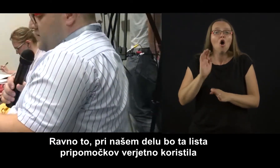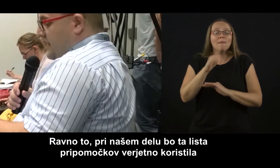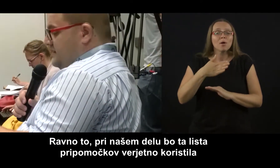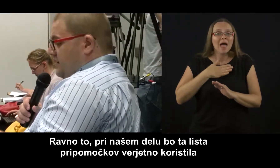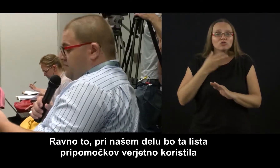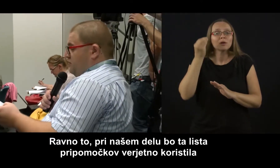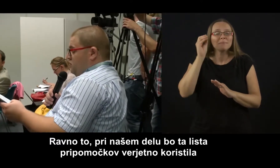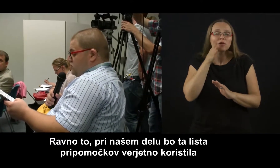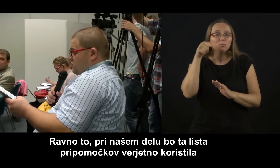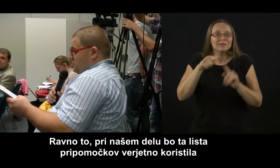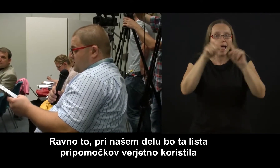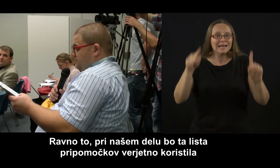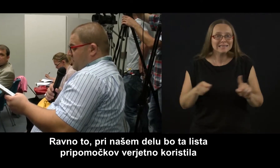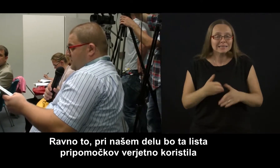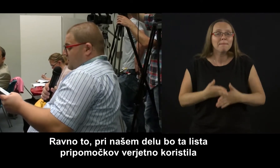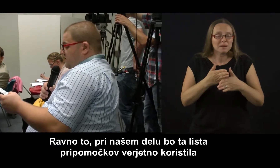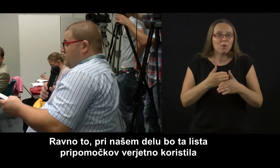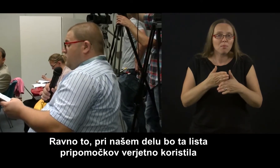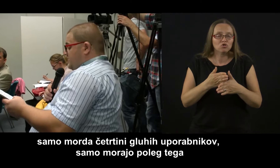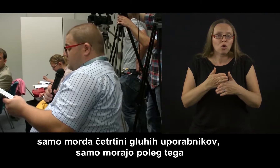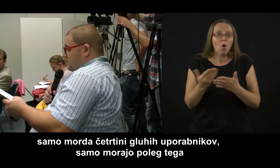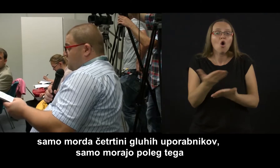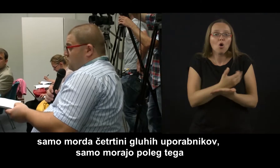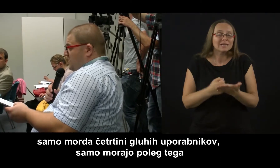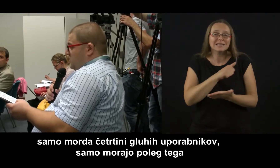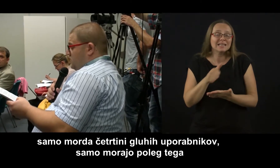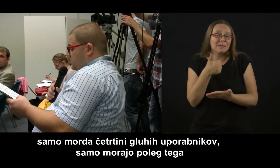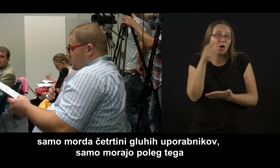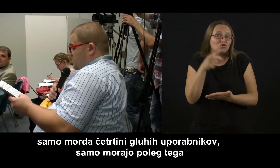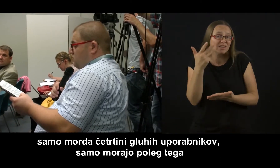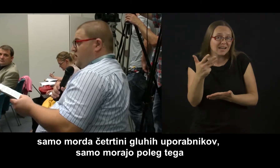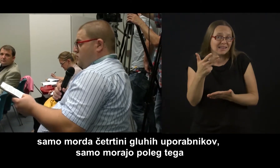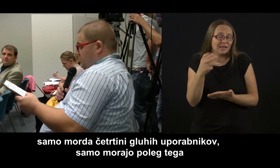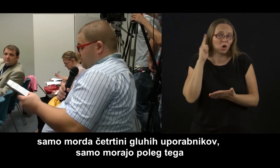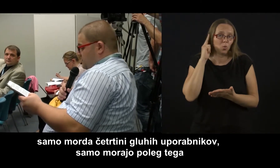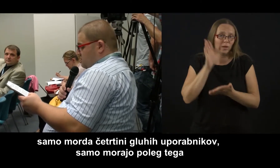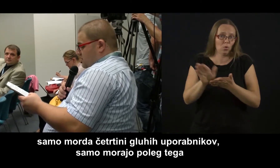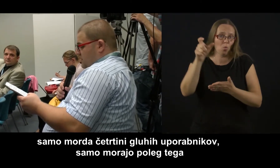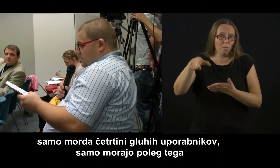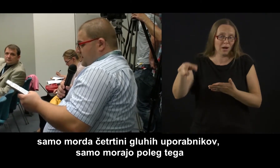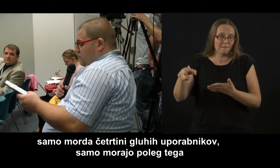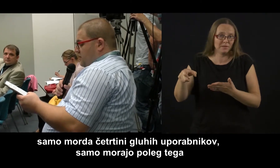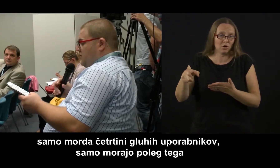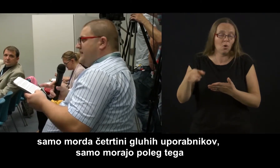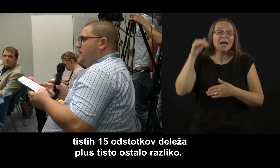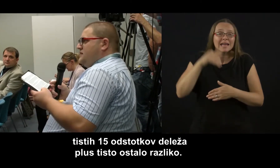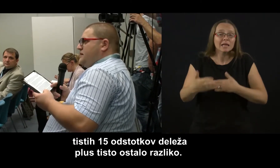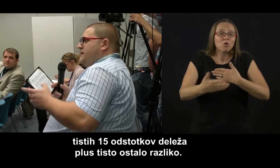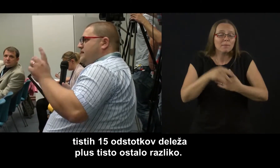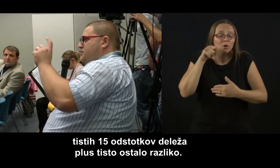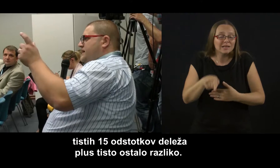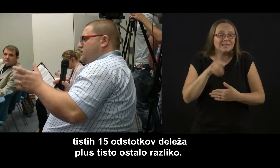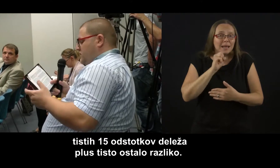mnenju bo ta lista pripomočkov verjetno koristilo samo morda četrtina gluhih uporabnikov, saj morajo poleg tega